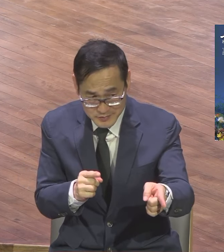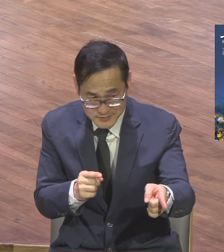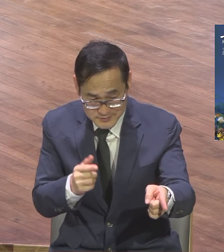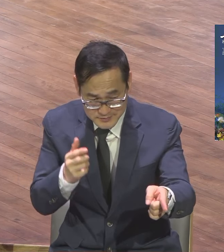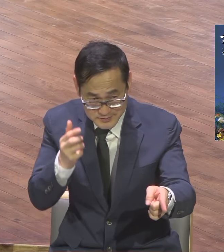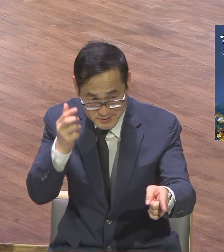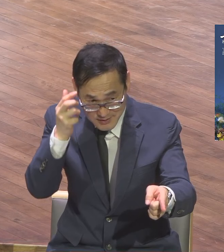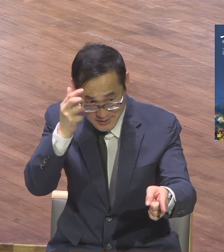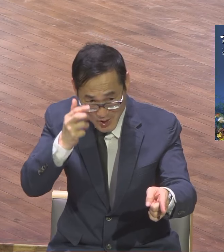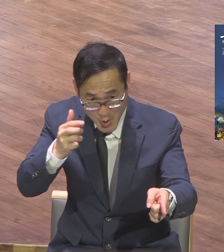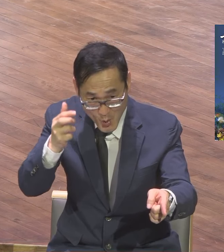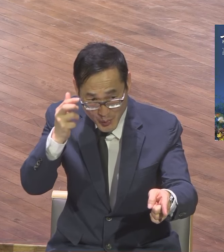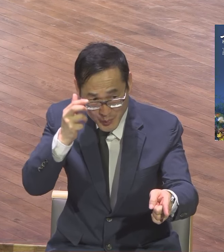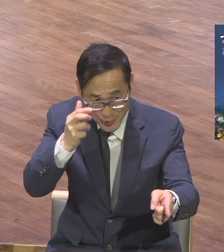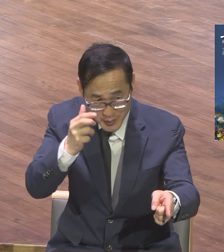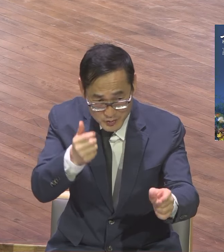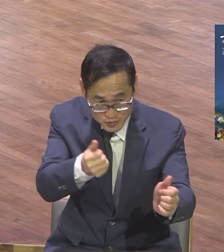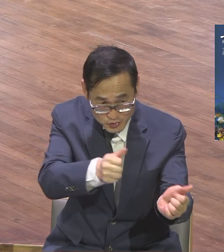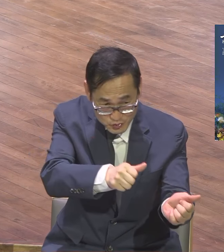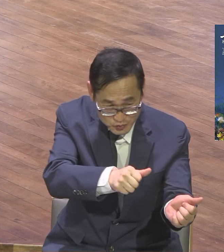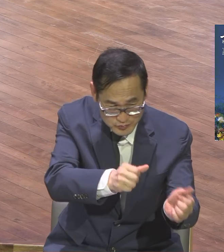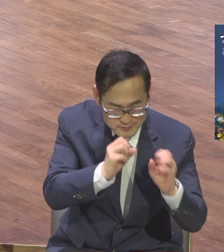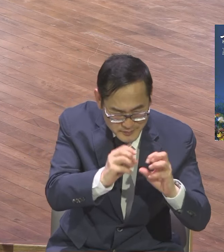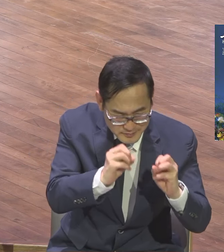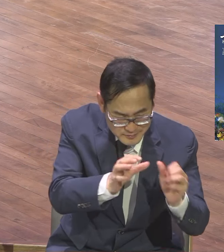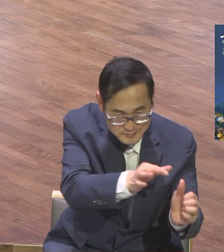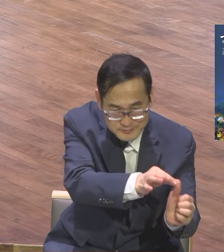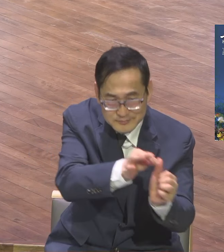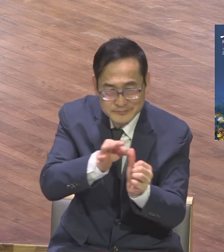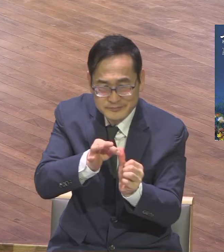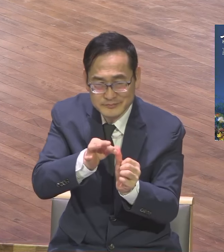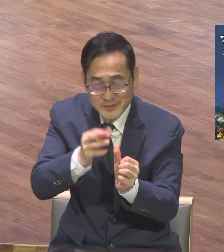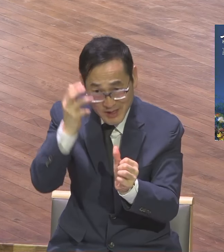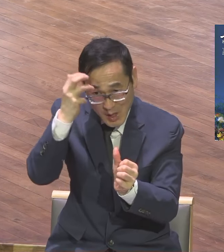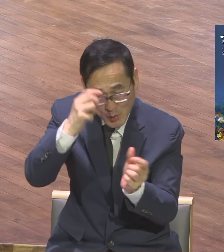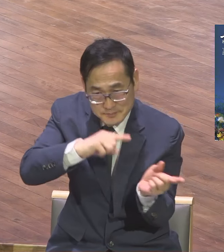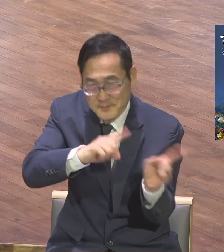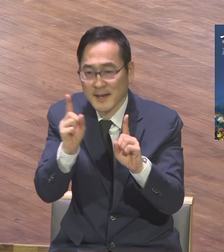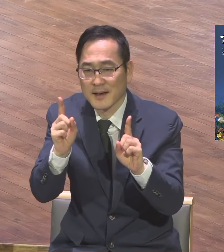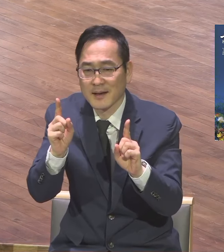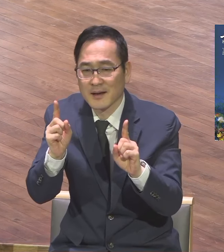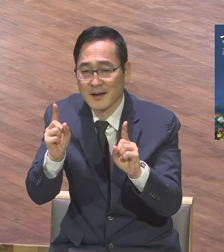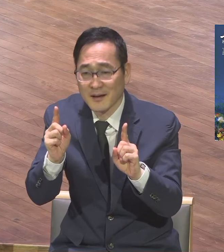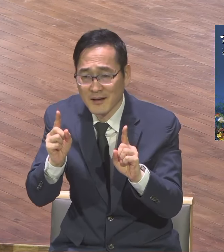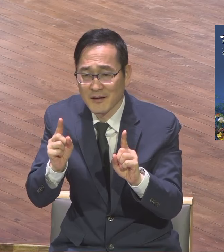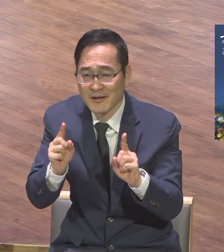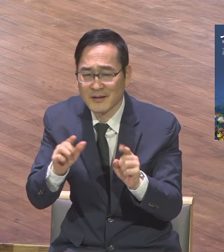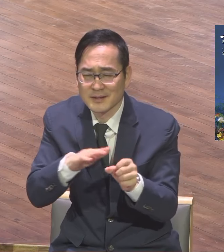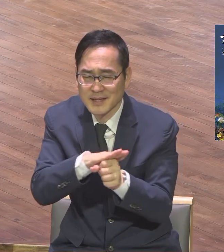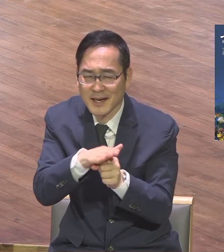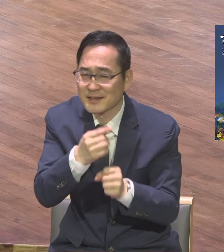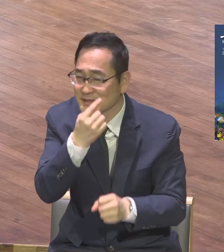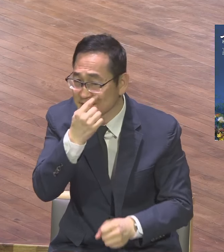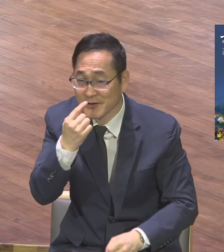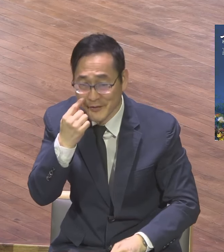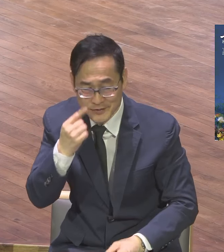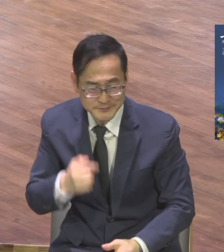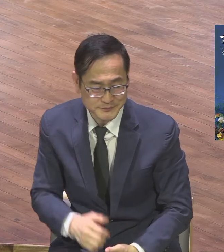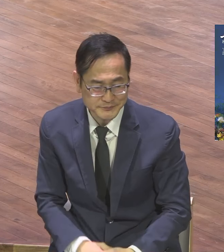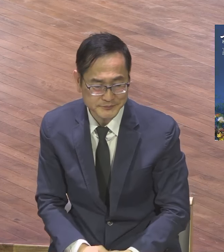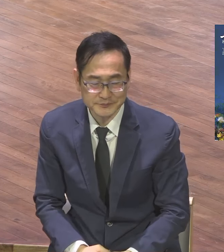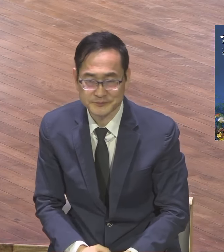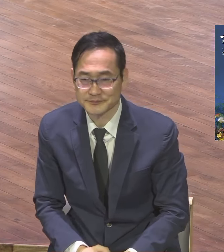것을 보는 거예요. 나를 통해서 살아나는 것. 본문 5절 6절에 보면 요한이 이 부분을